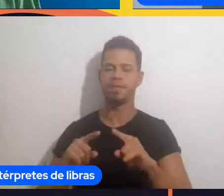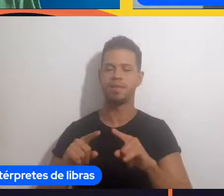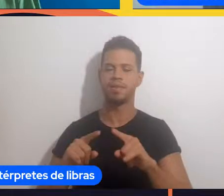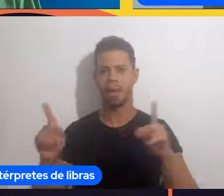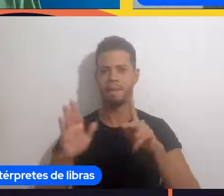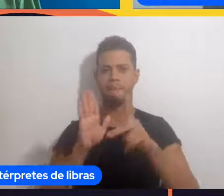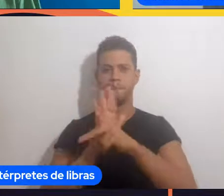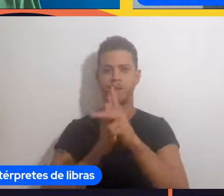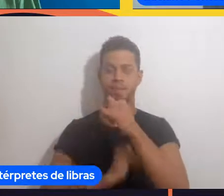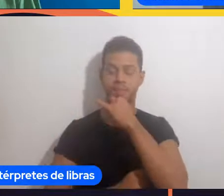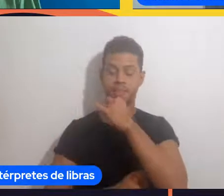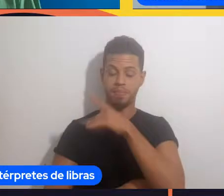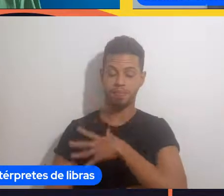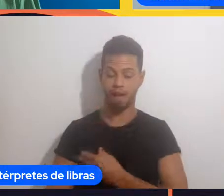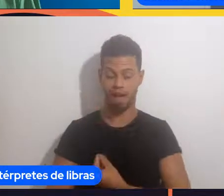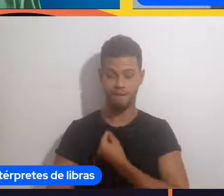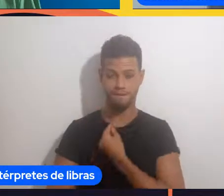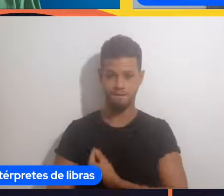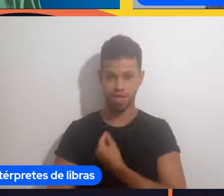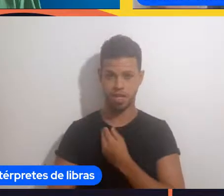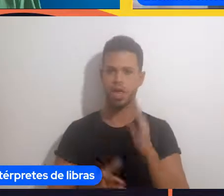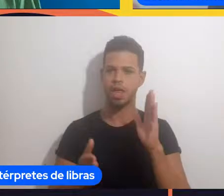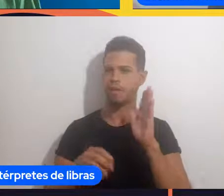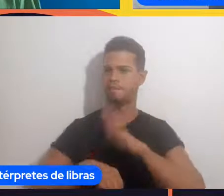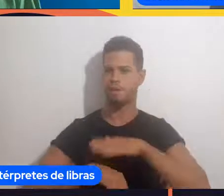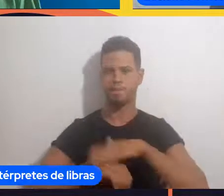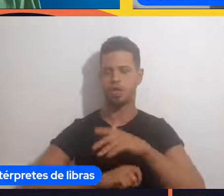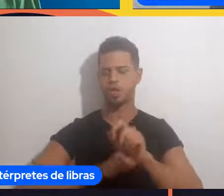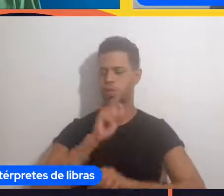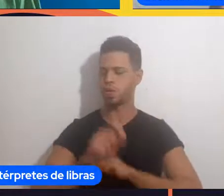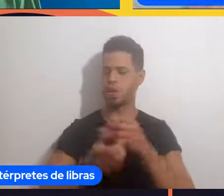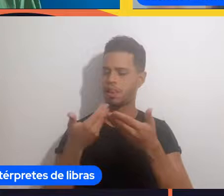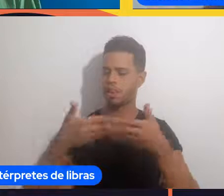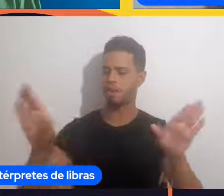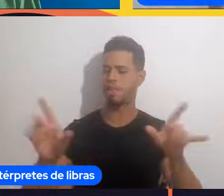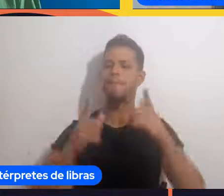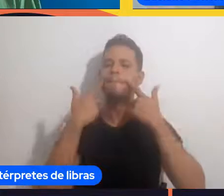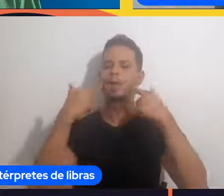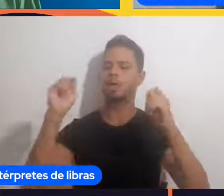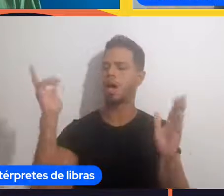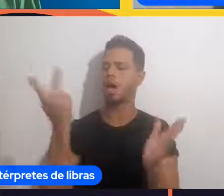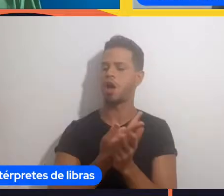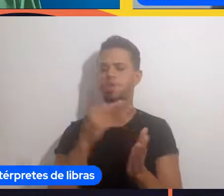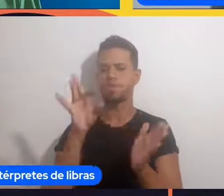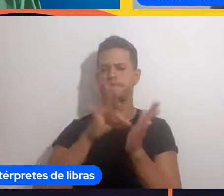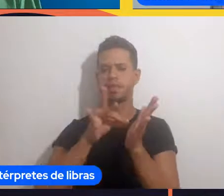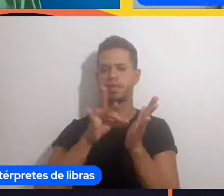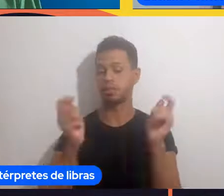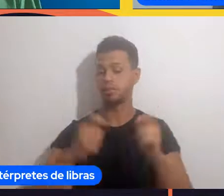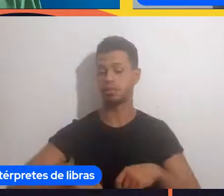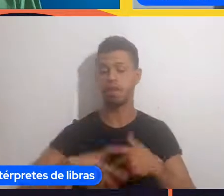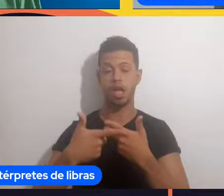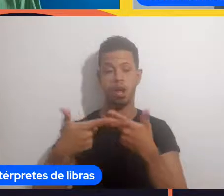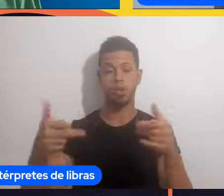de estar em situação aberto para que isso aconteça, eu acho que vão acontecer coisas que são